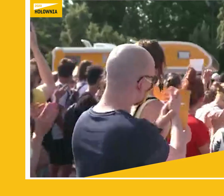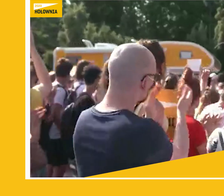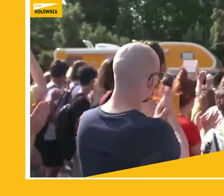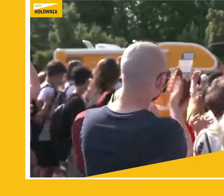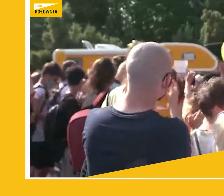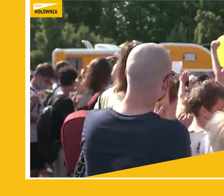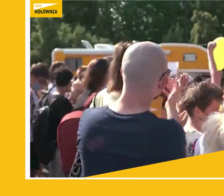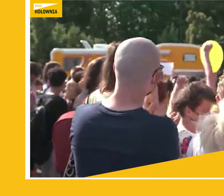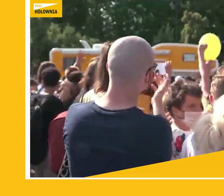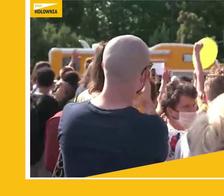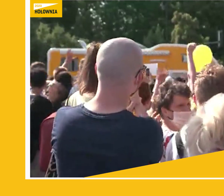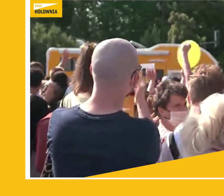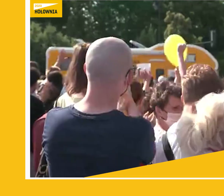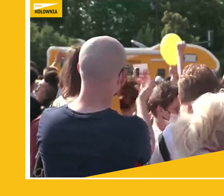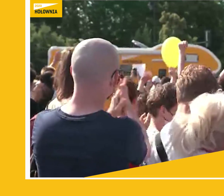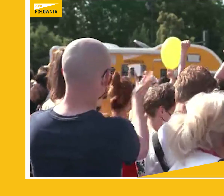kółkach